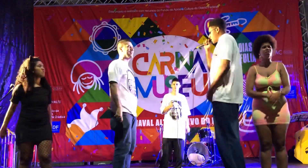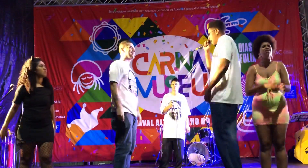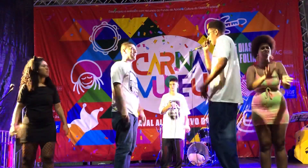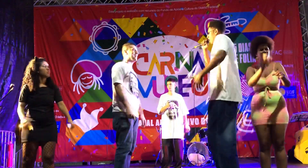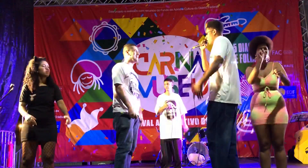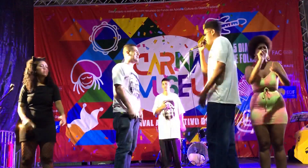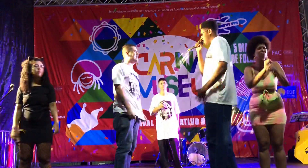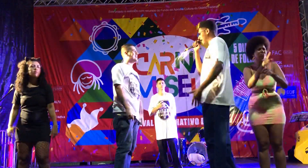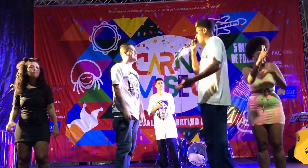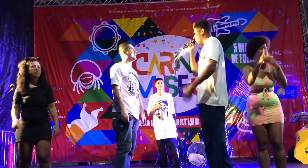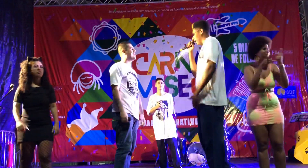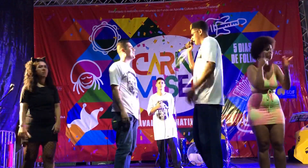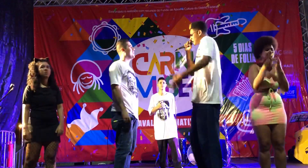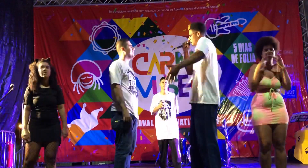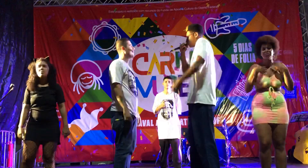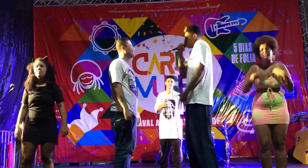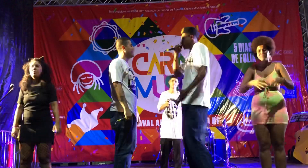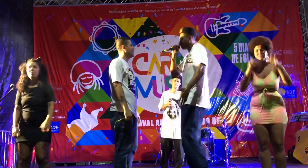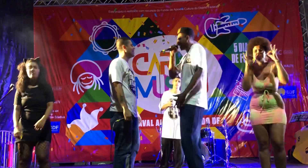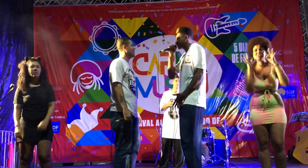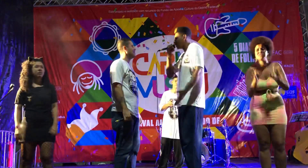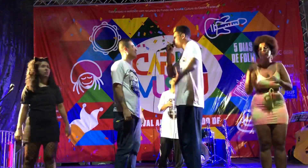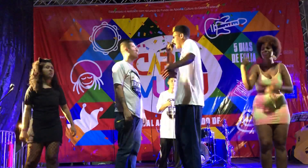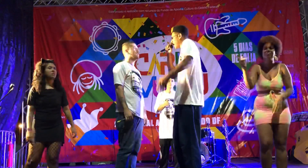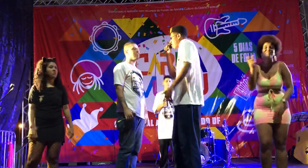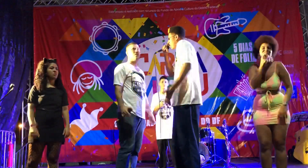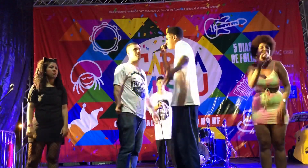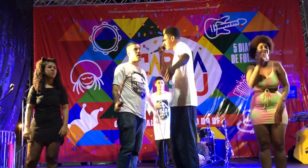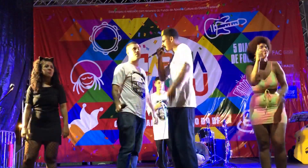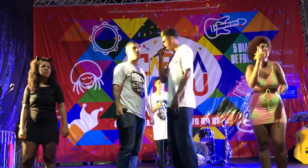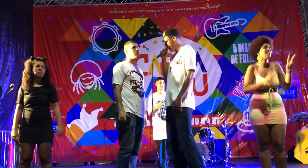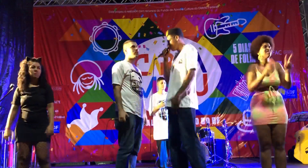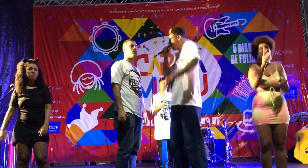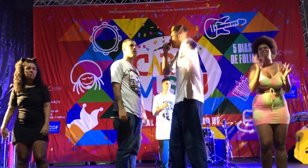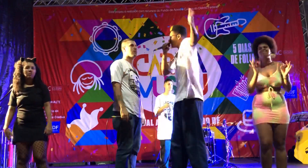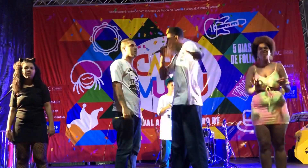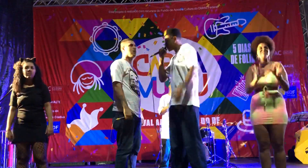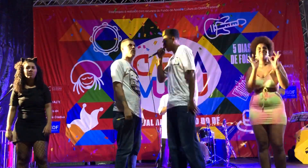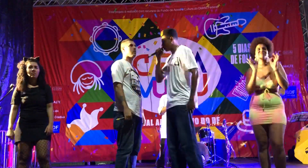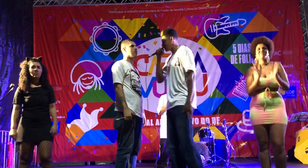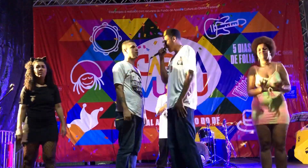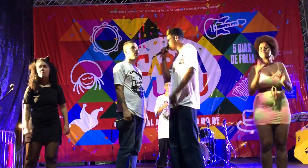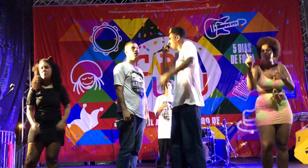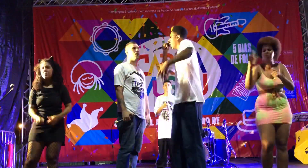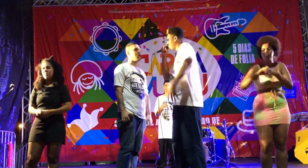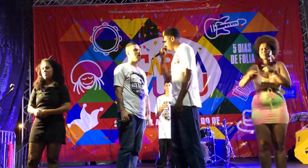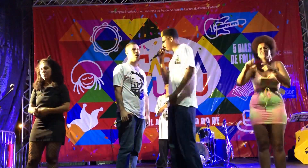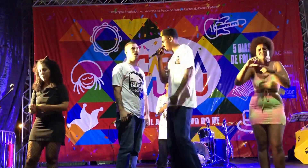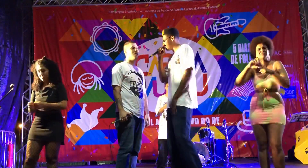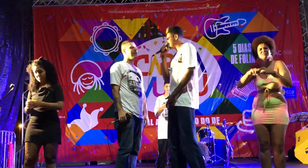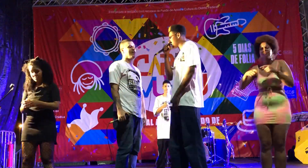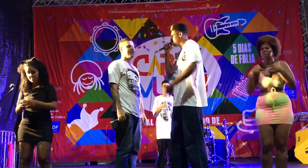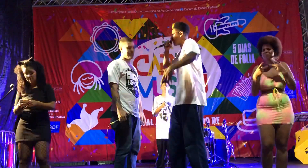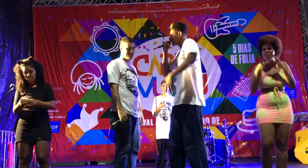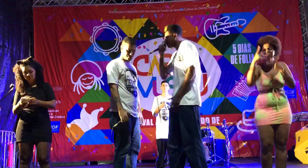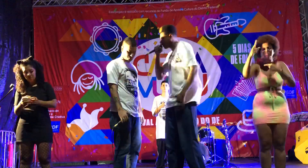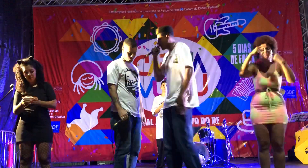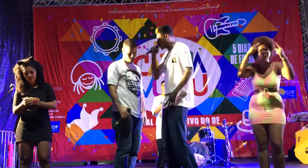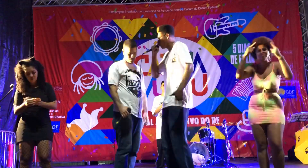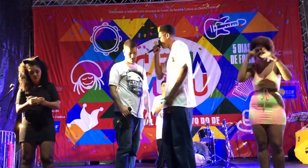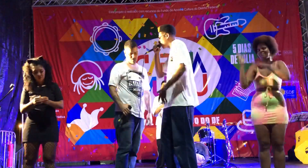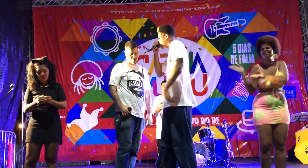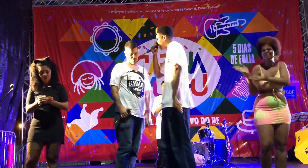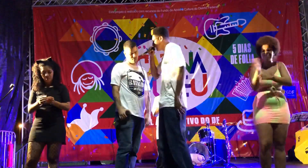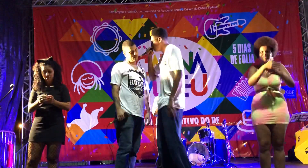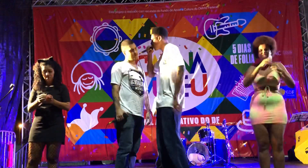isso, Dejá, meu freestyle é correto. Essas duas piadinhas do carnaval não vai dar certo. Tá puxando o saco, eu vou improvisando. Sai da